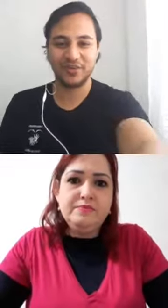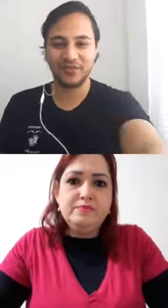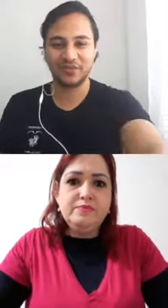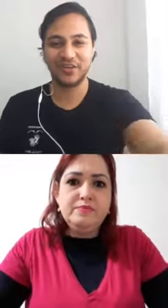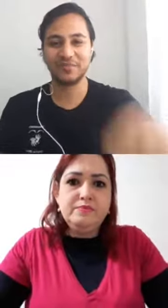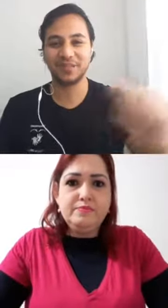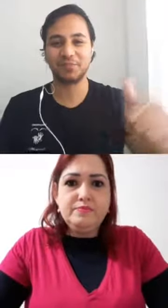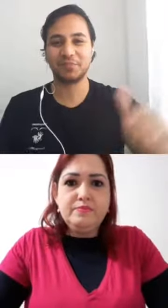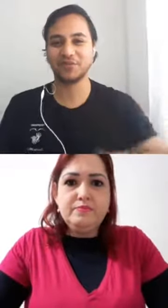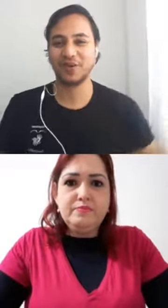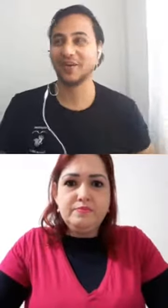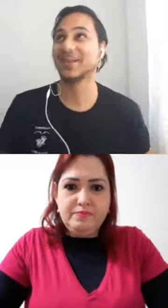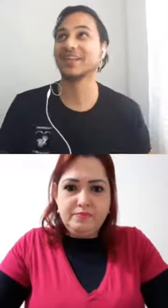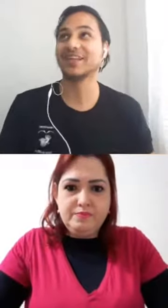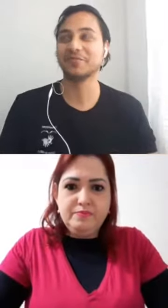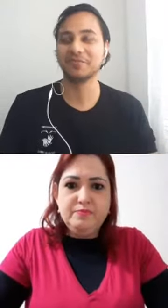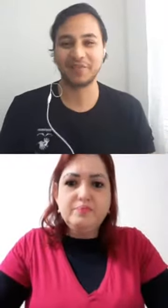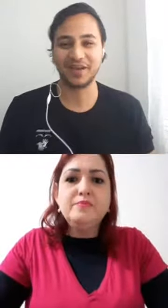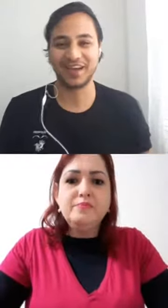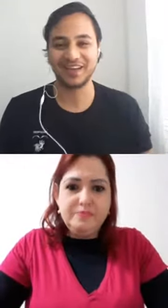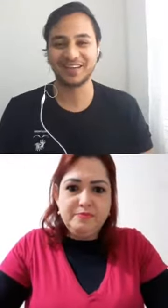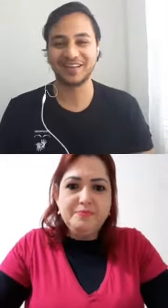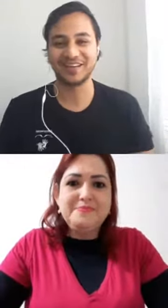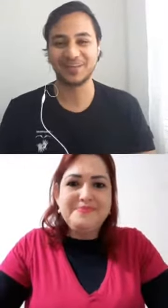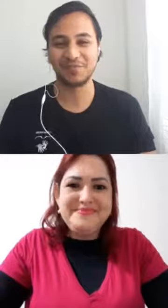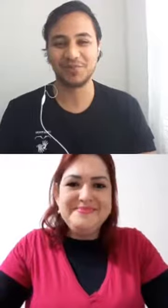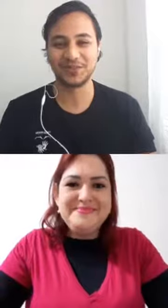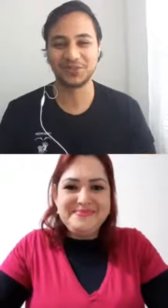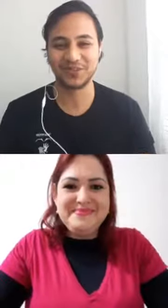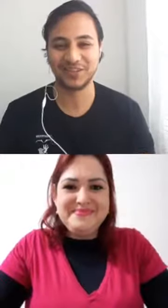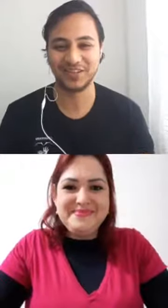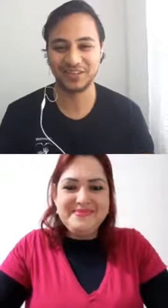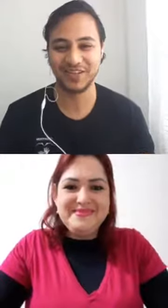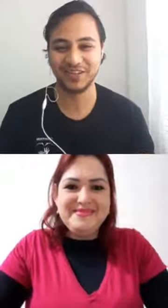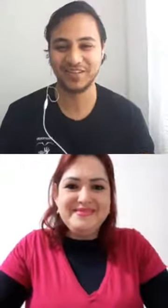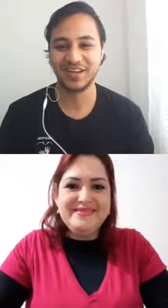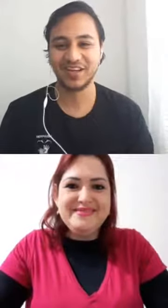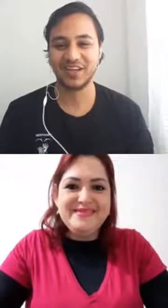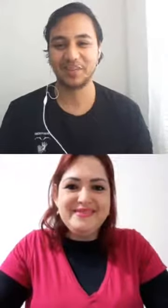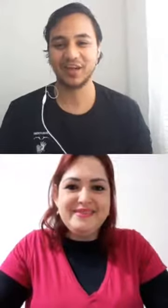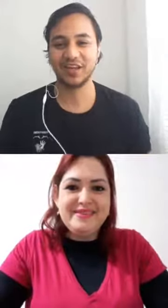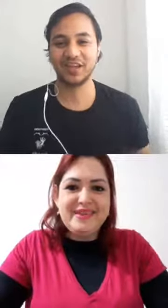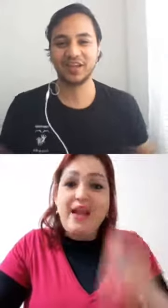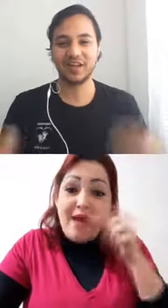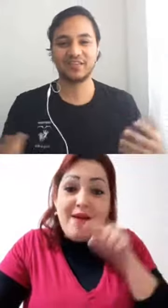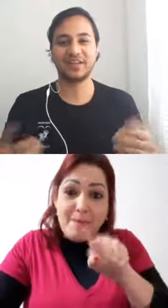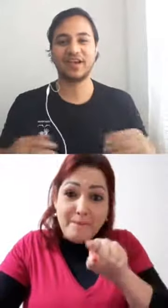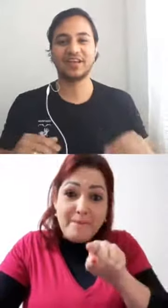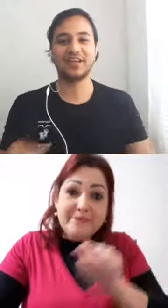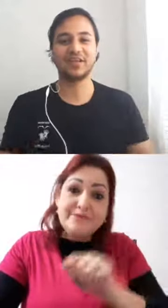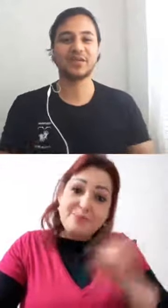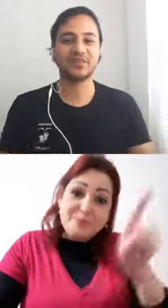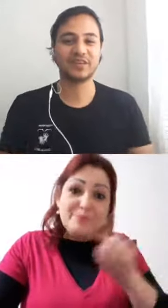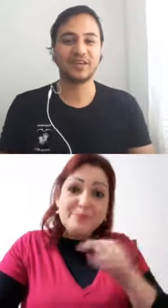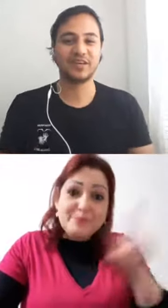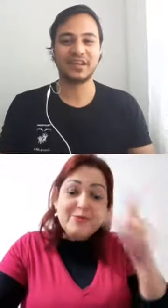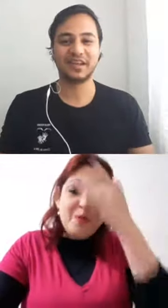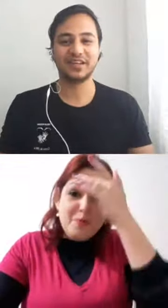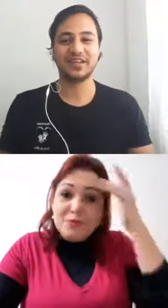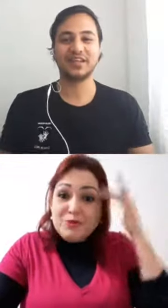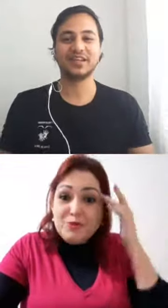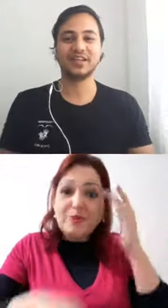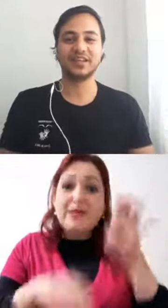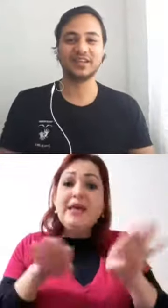no aviãozinho aí, mandar pro pessoal que aí não dá tempo de pegar um bom assunto aí na nossa live. E para quem tem interesse, né, na área da Libras, na